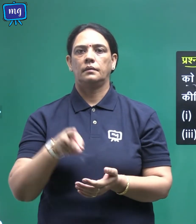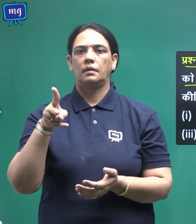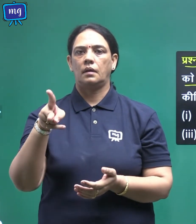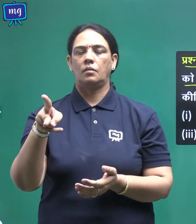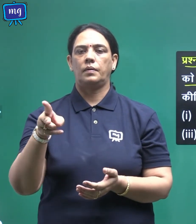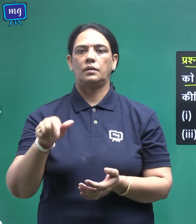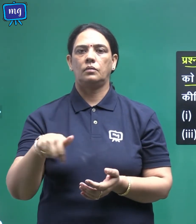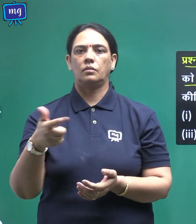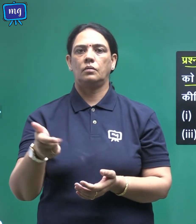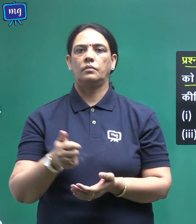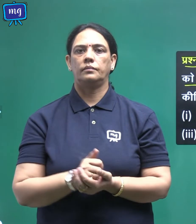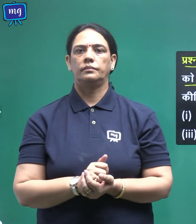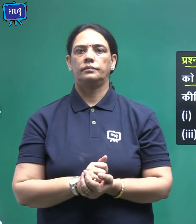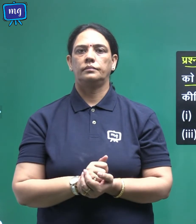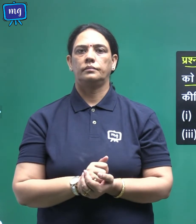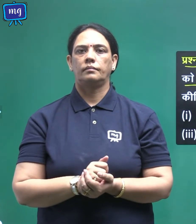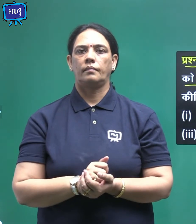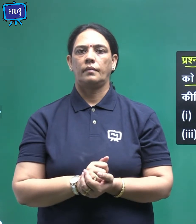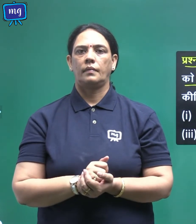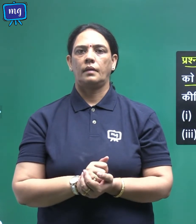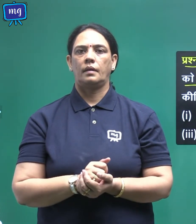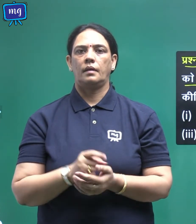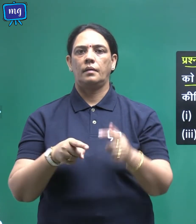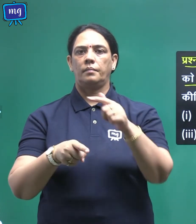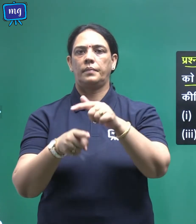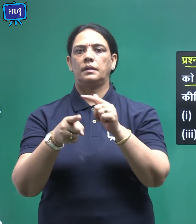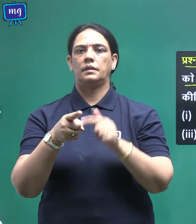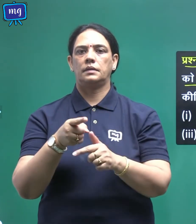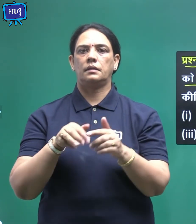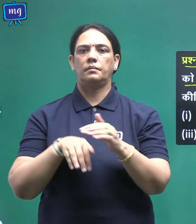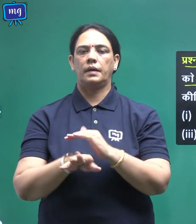अनुपातों को प्रतिशत में